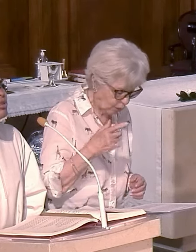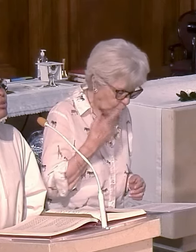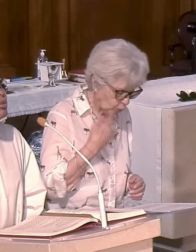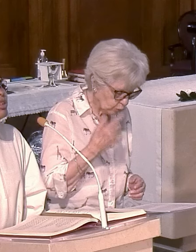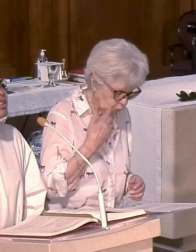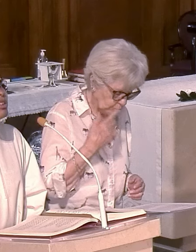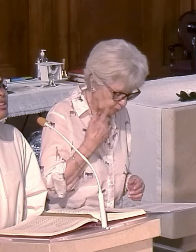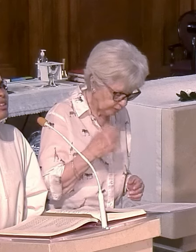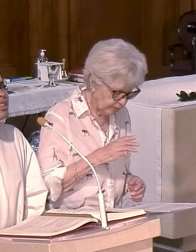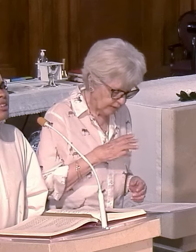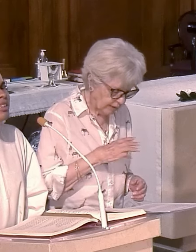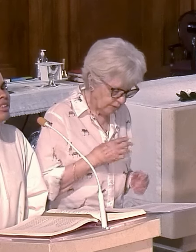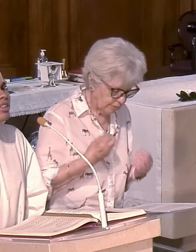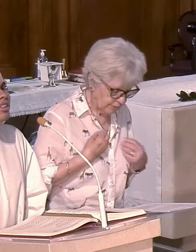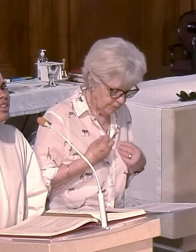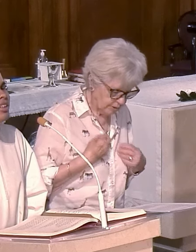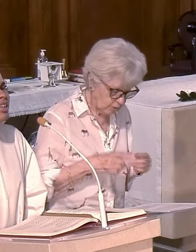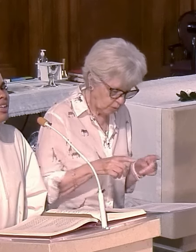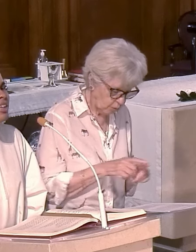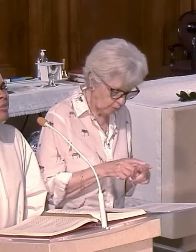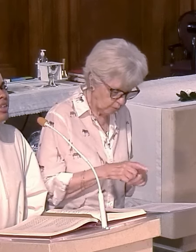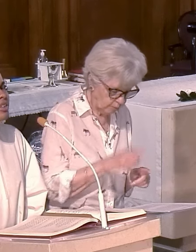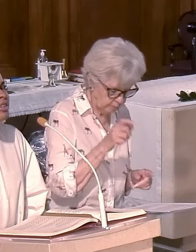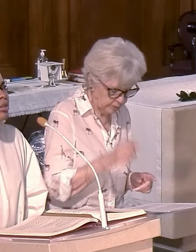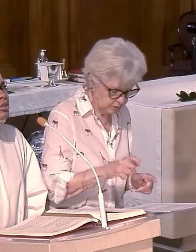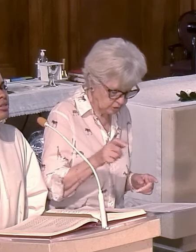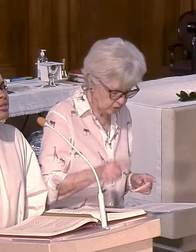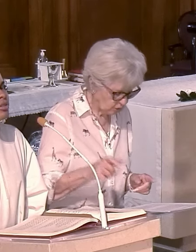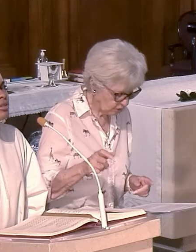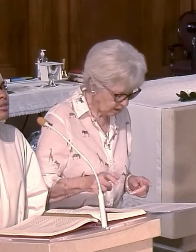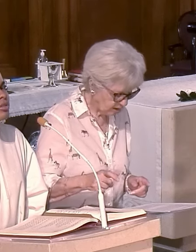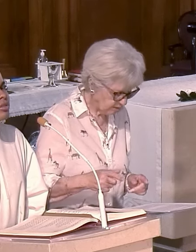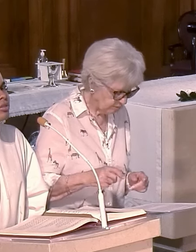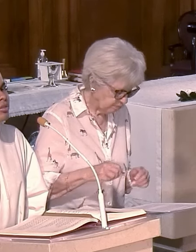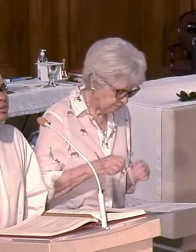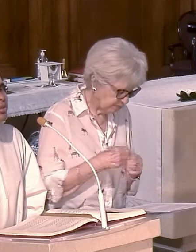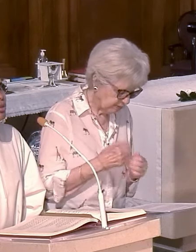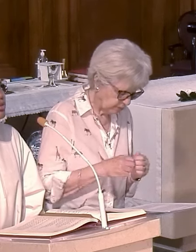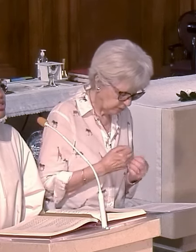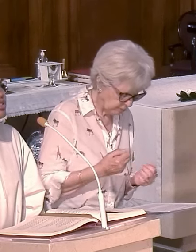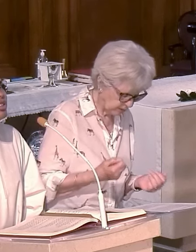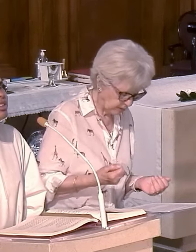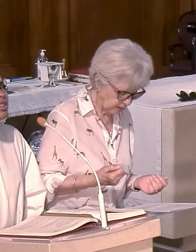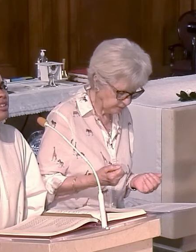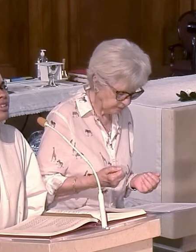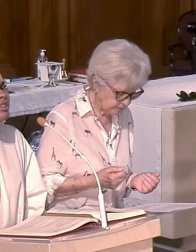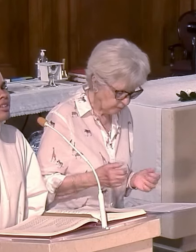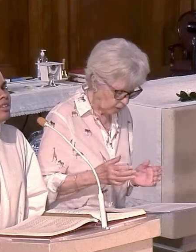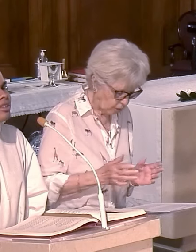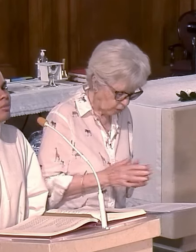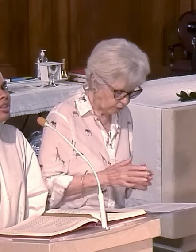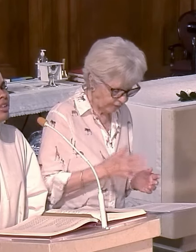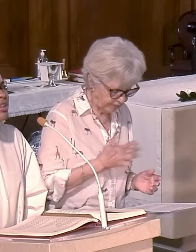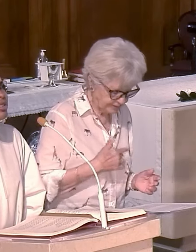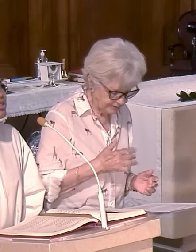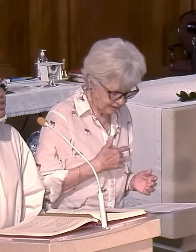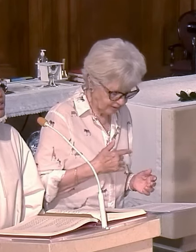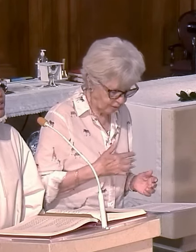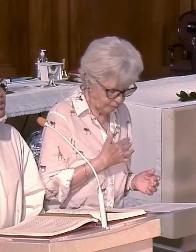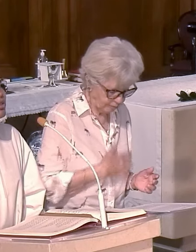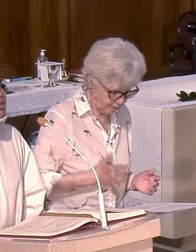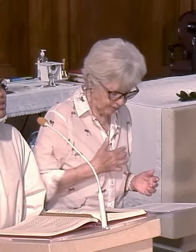condición humana creada a imagen de Dios, justicia y santidad